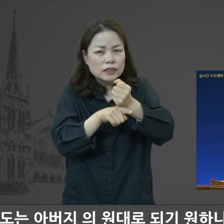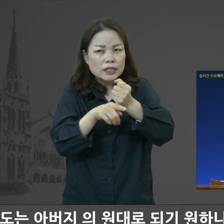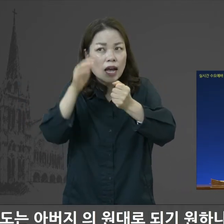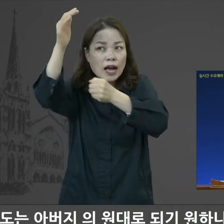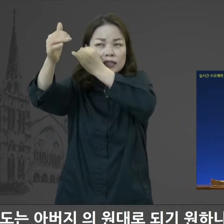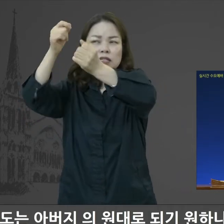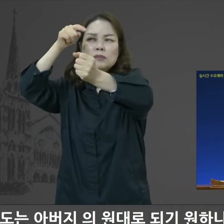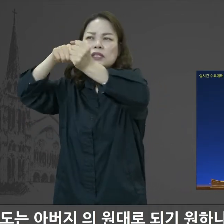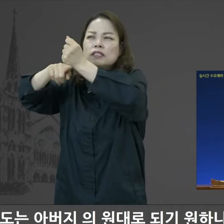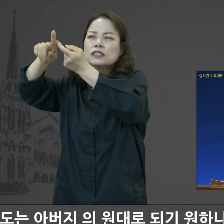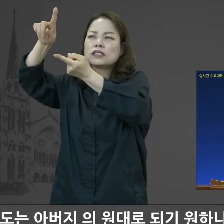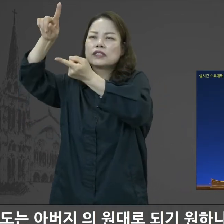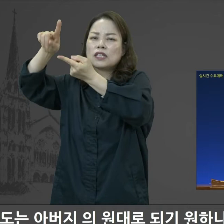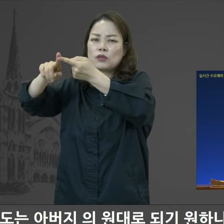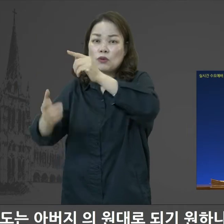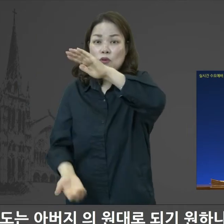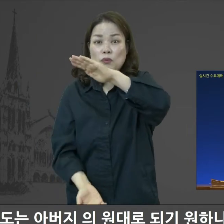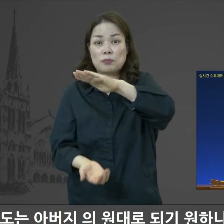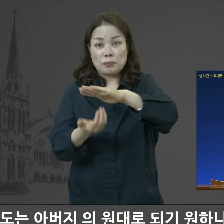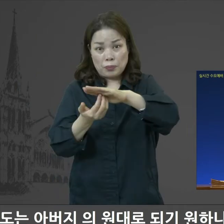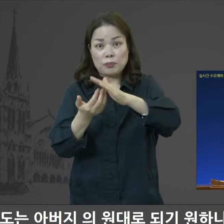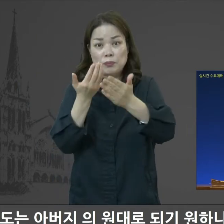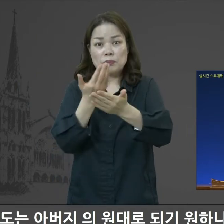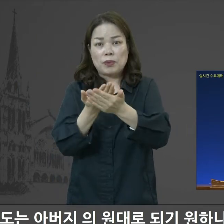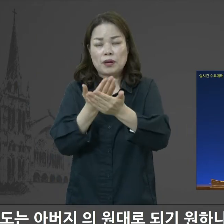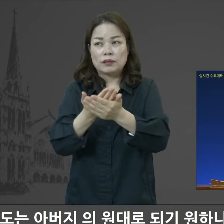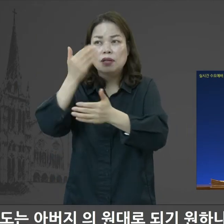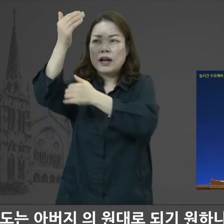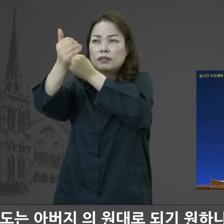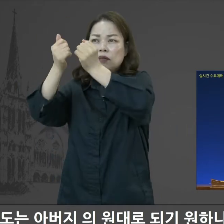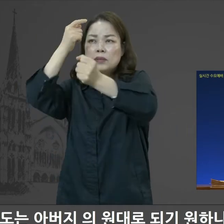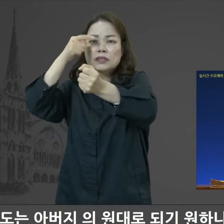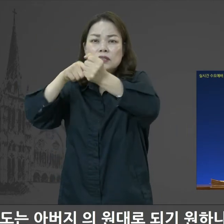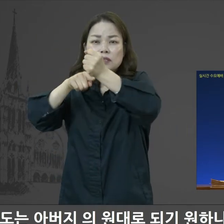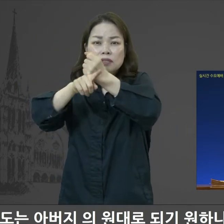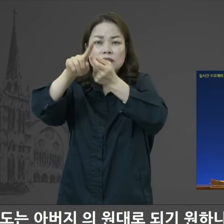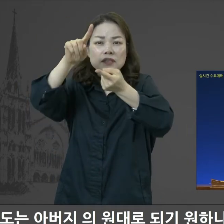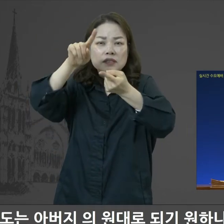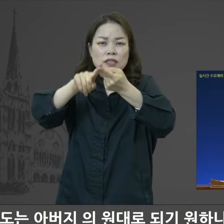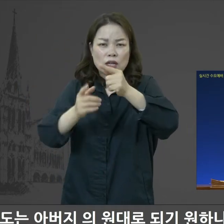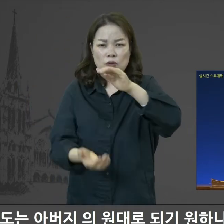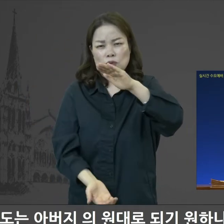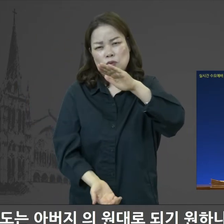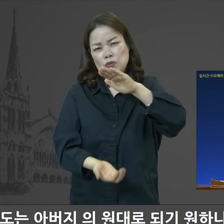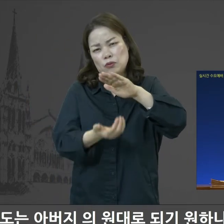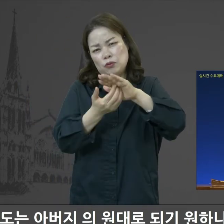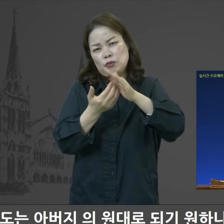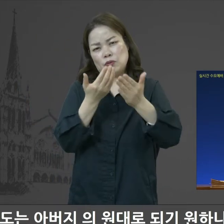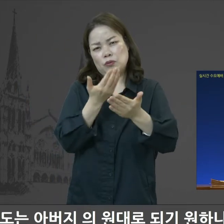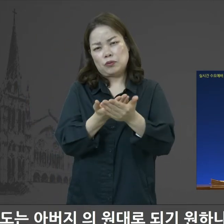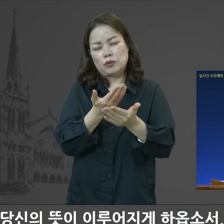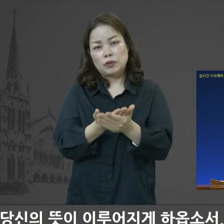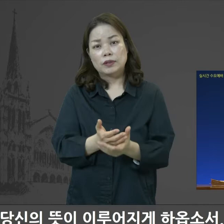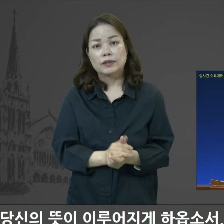이루어지게 하옵소서. 당신의 뜻이 이루어지게 하옵소서.